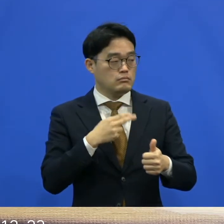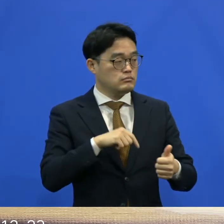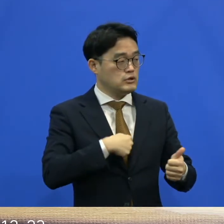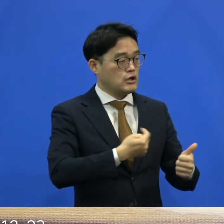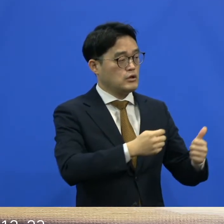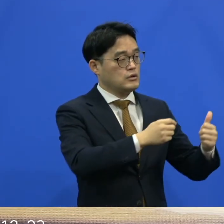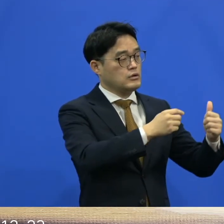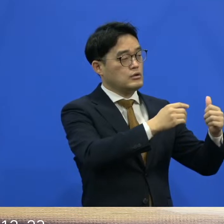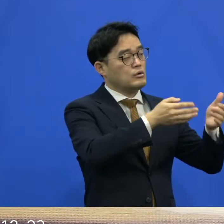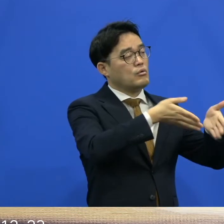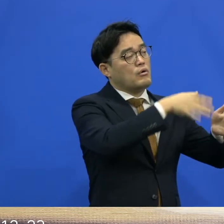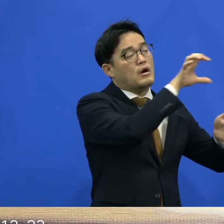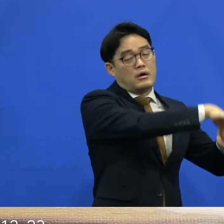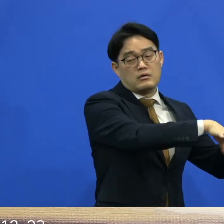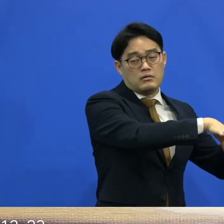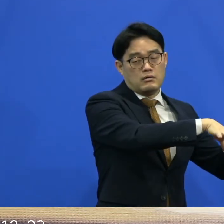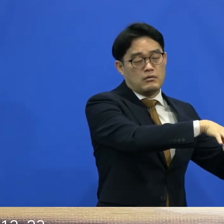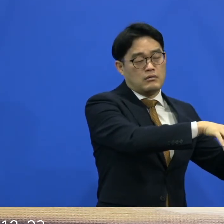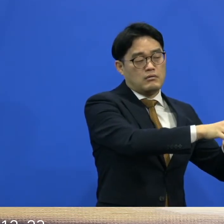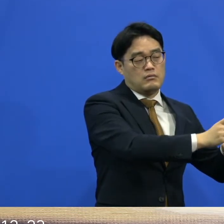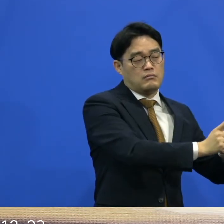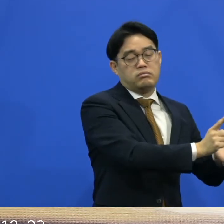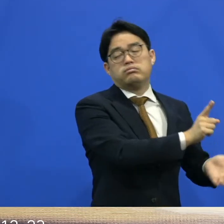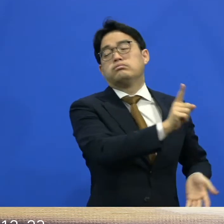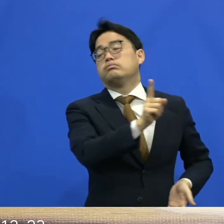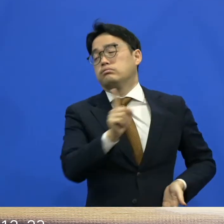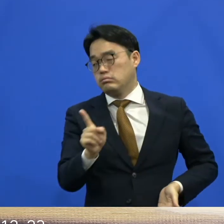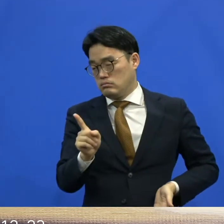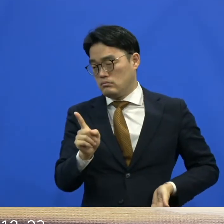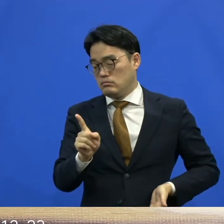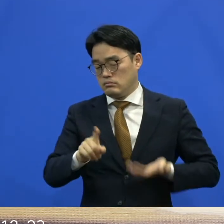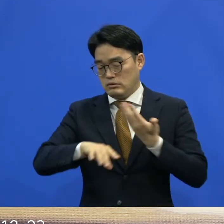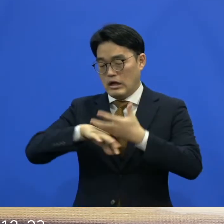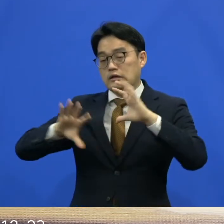감옥에 갇혔고 누가 기억해 주겠어요?